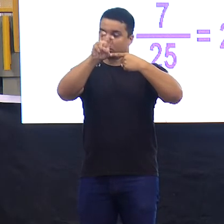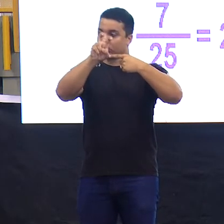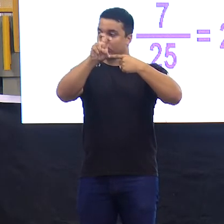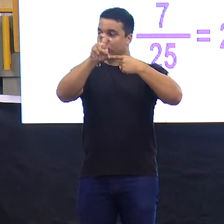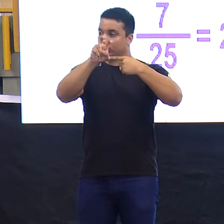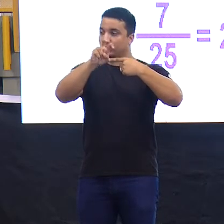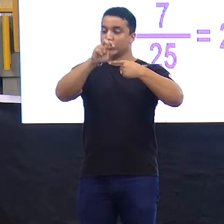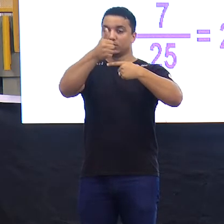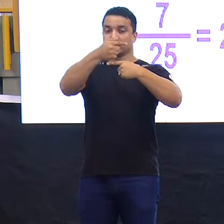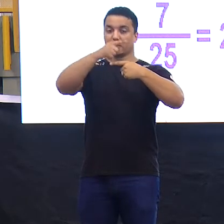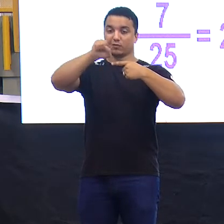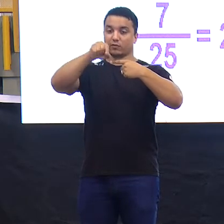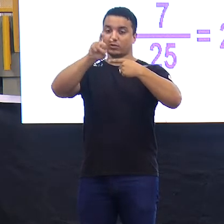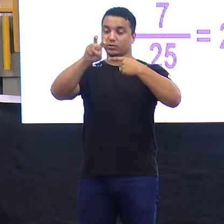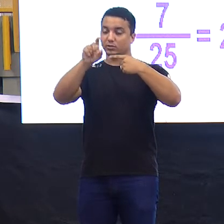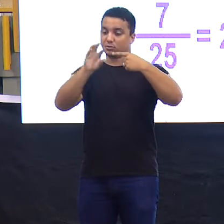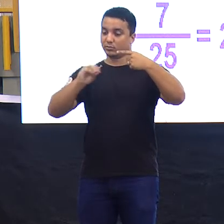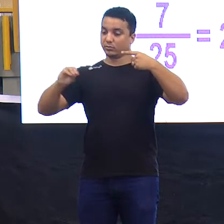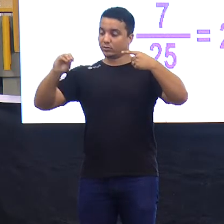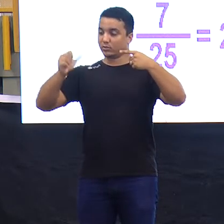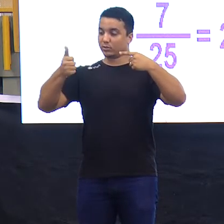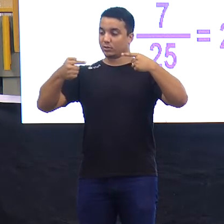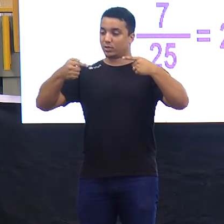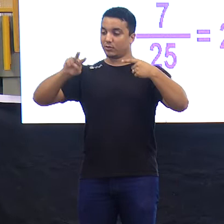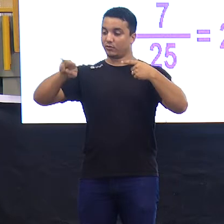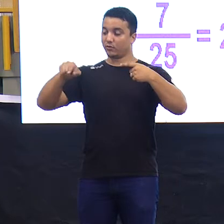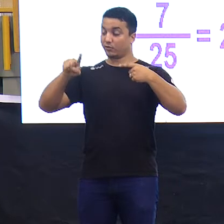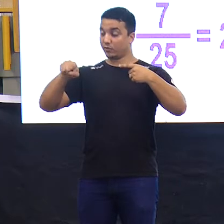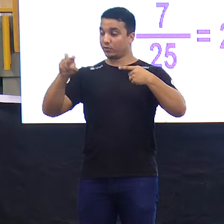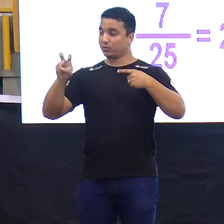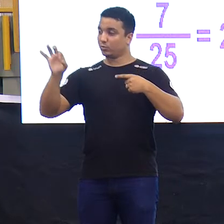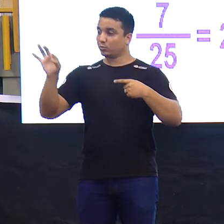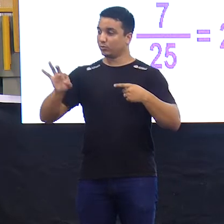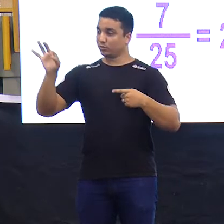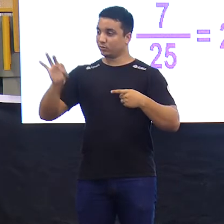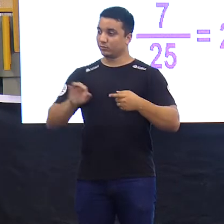17,5. 17,5 sobre 100.